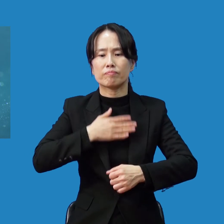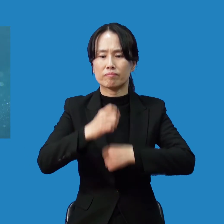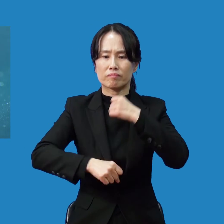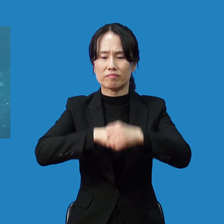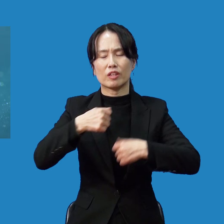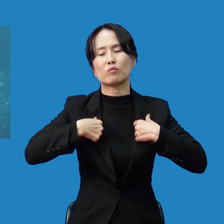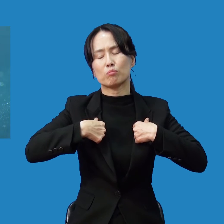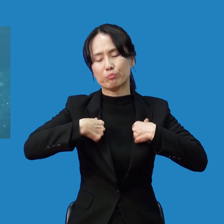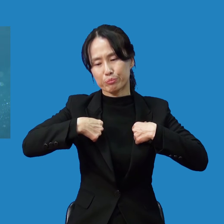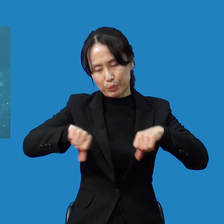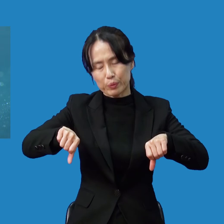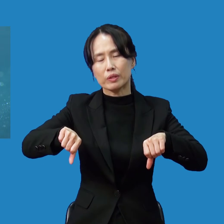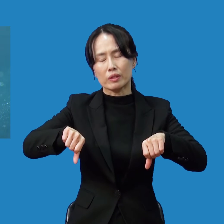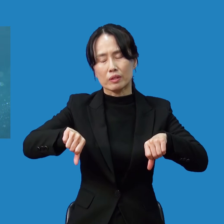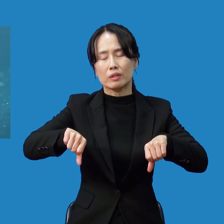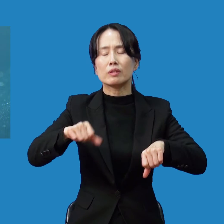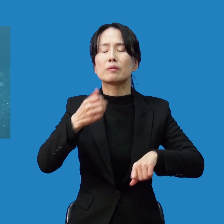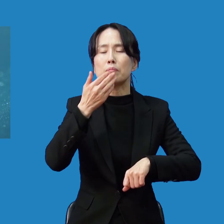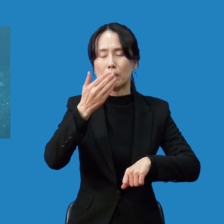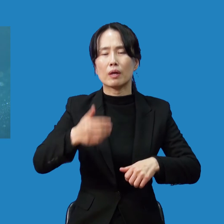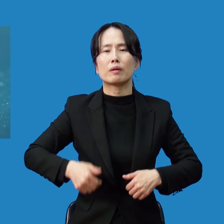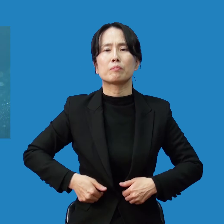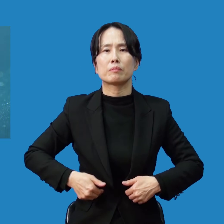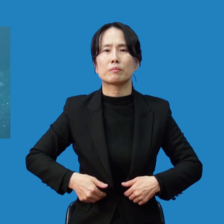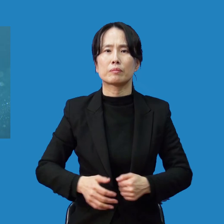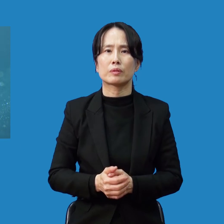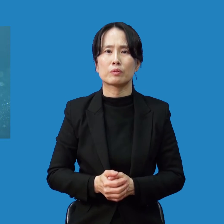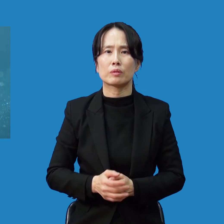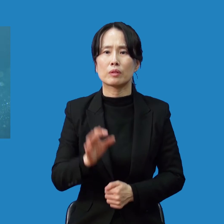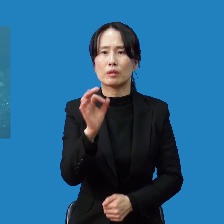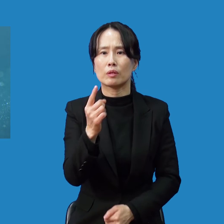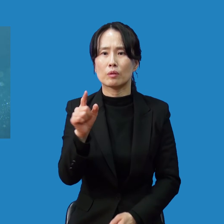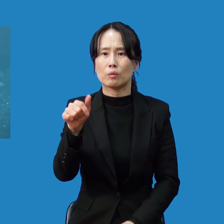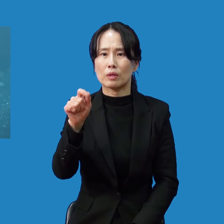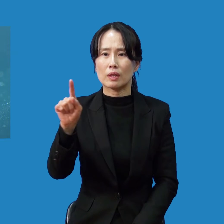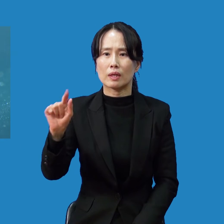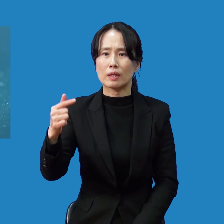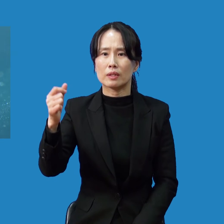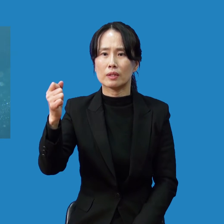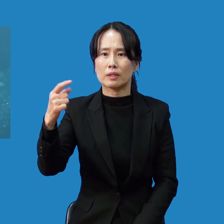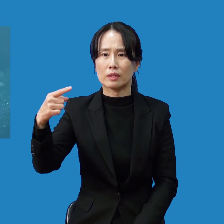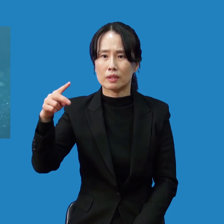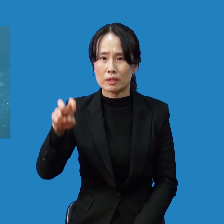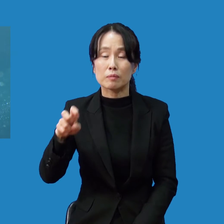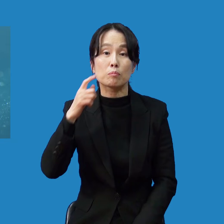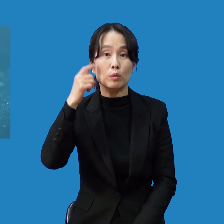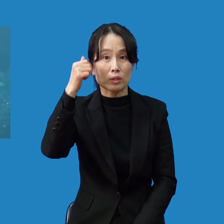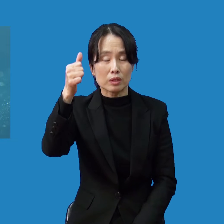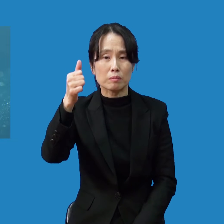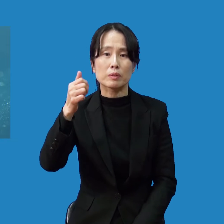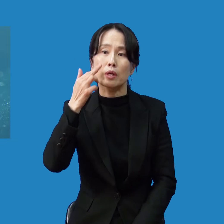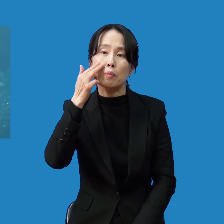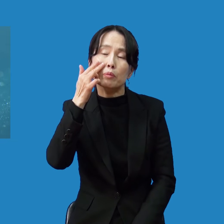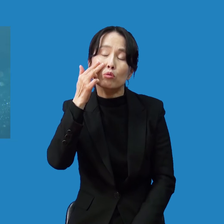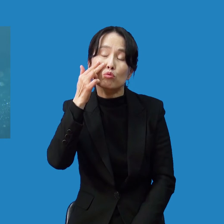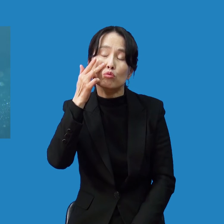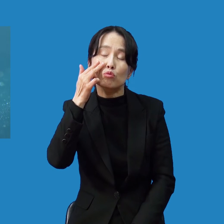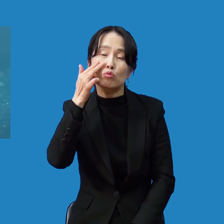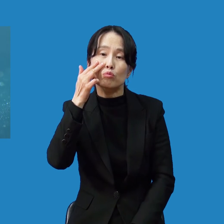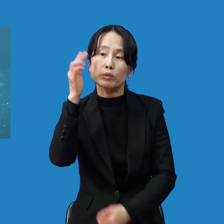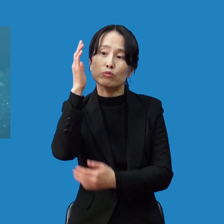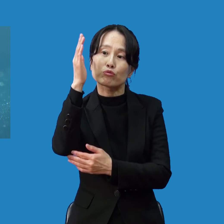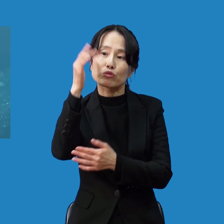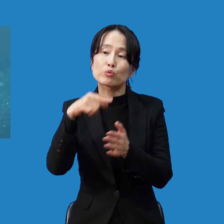오카노 목사님이 한 번은 미국 집회를 이제 가려고 비행기를 탔는데 몸이 되게 피곤하더랍니다.